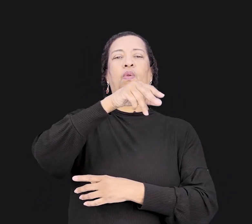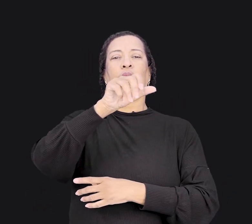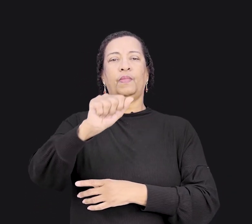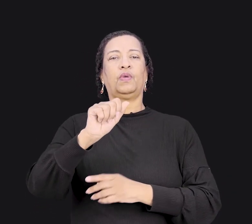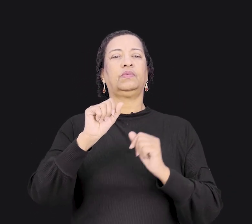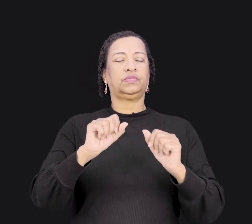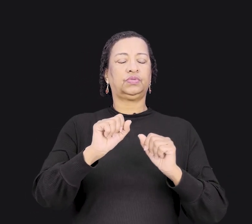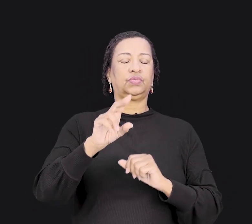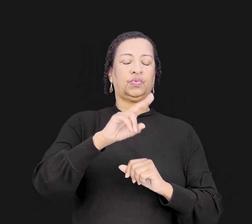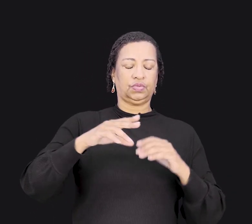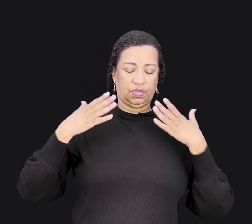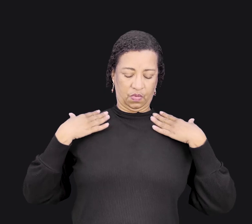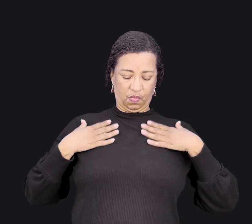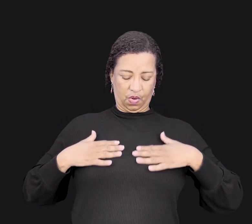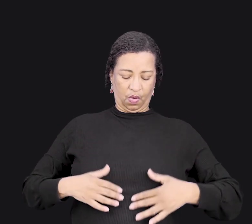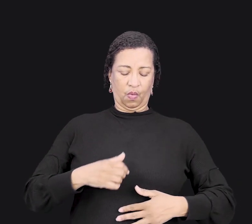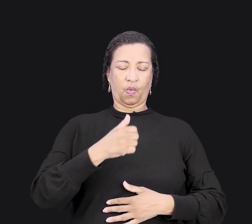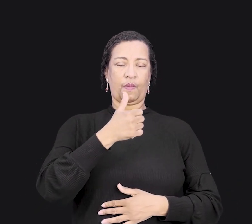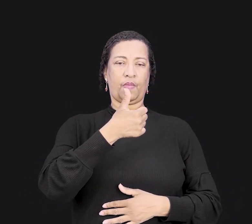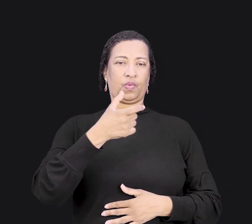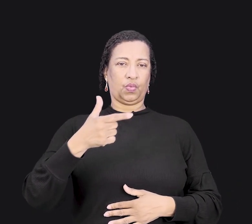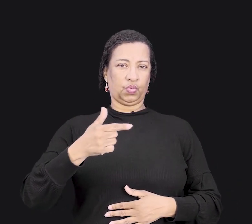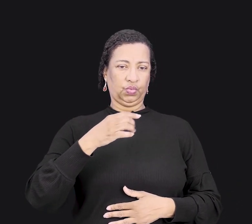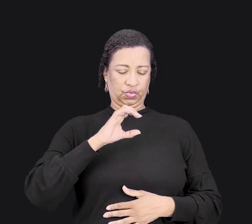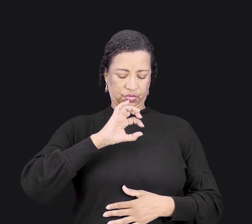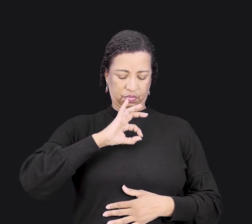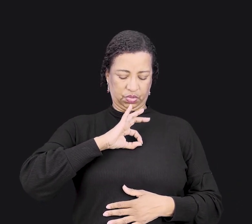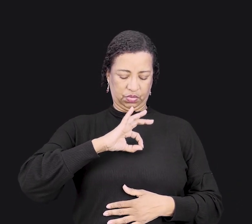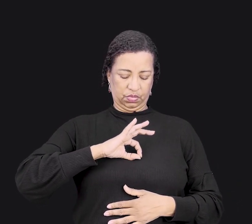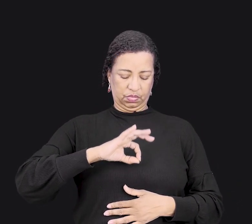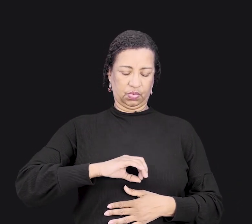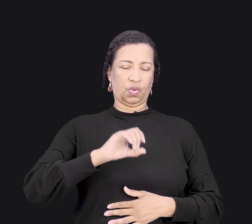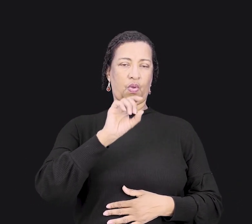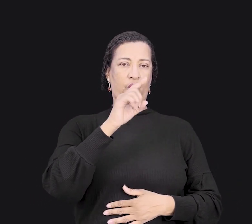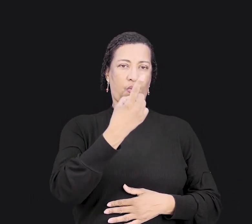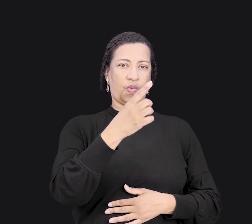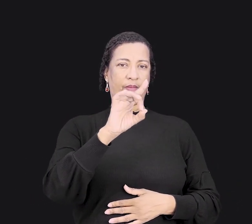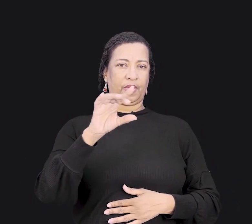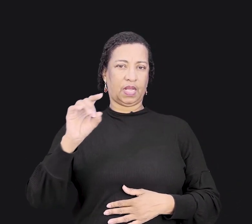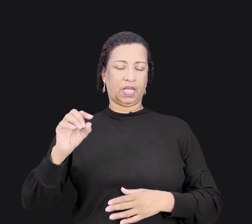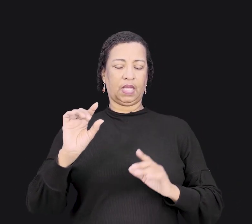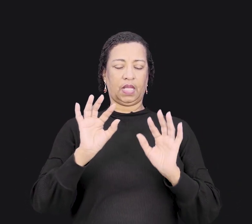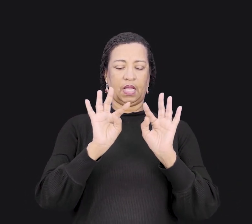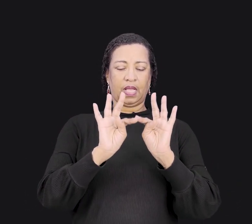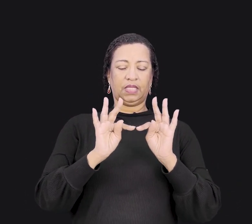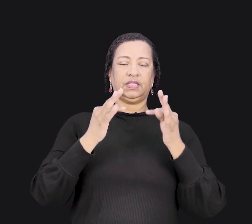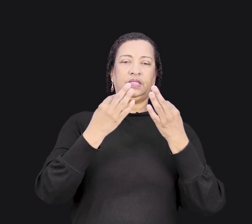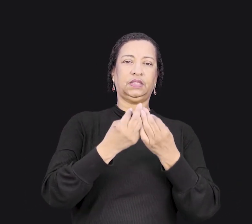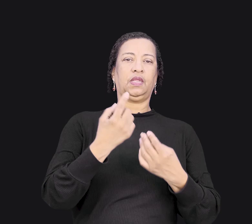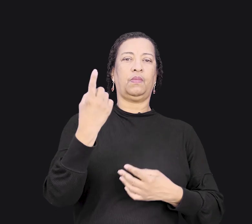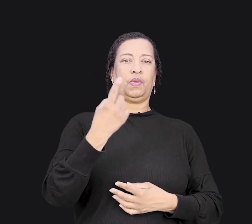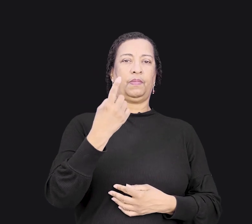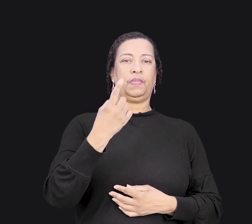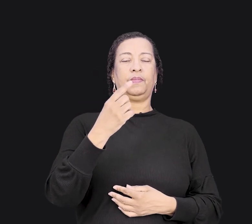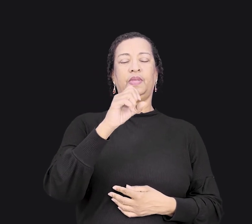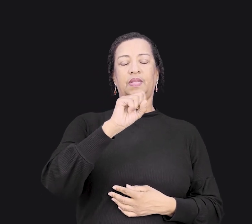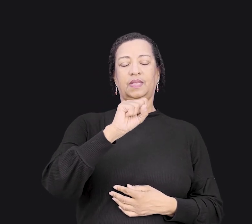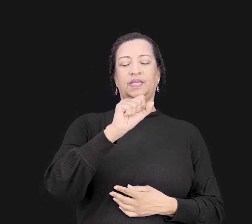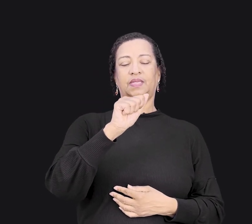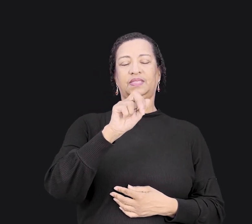12 pedras bordadas, uma para cada tribo de Israel. A primeira pedra era sardônio e representava a primeira tribo de